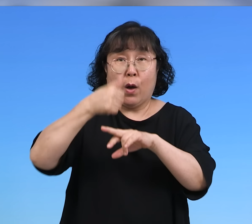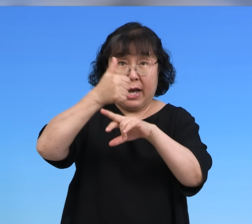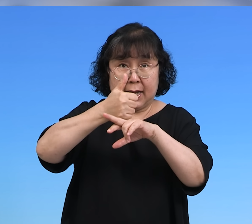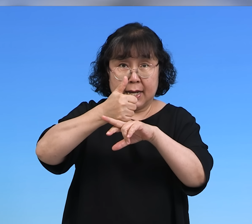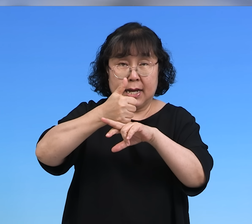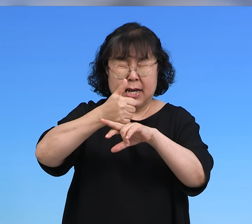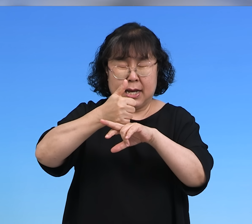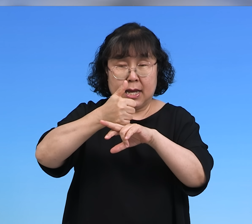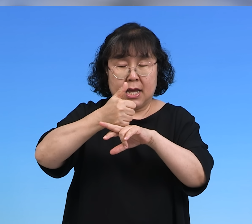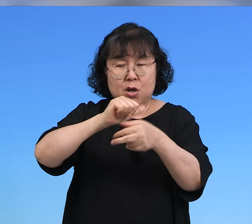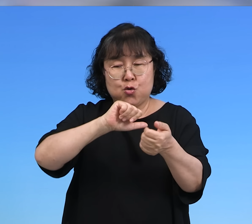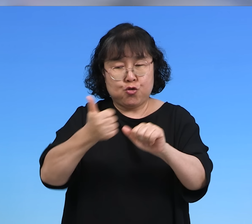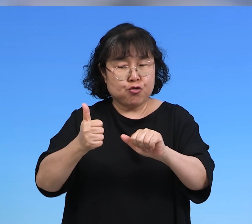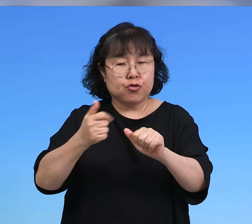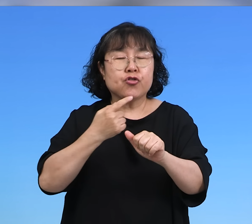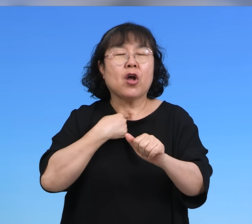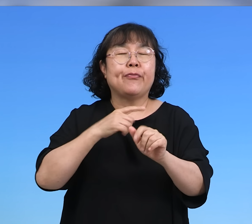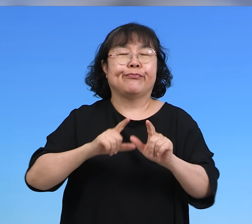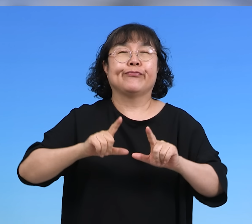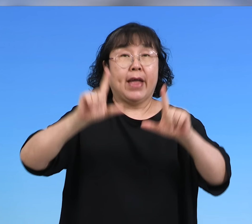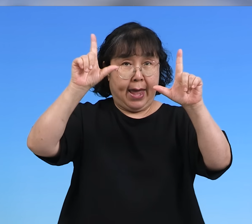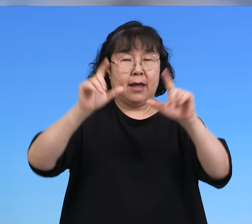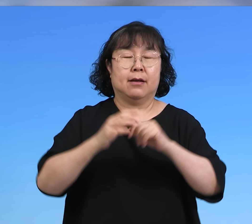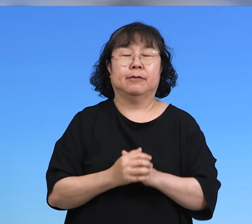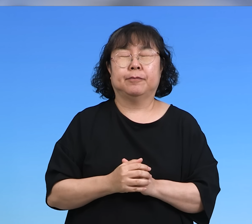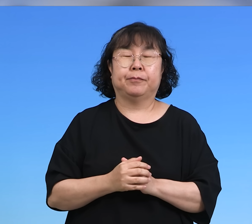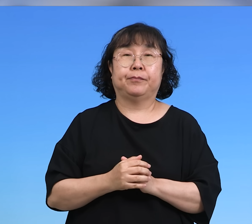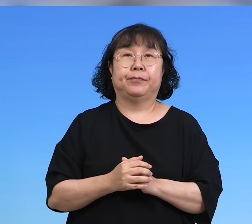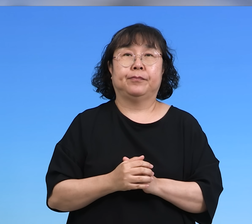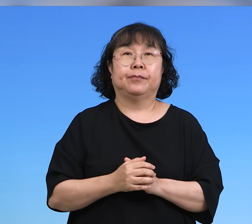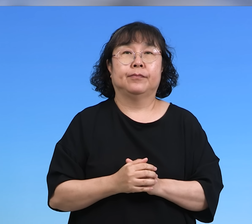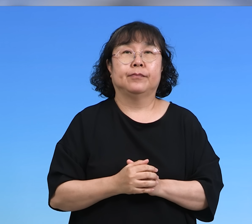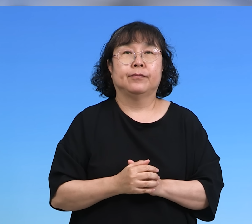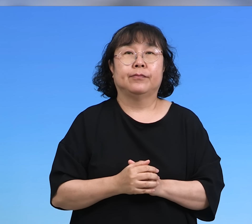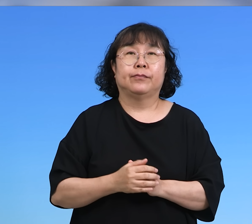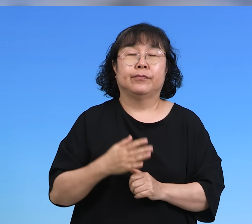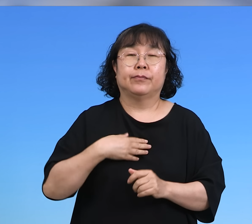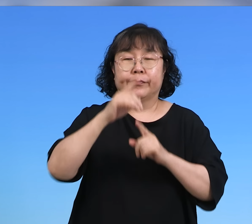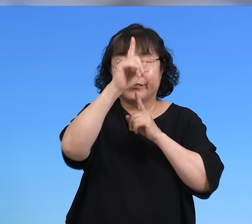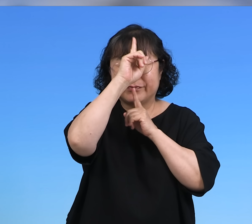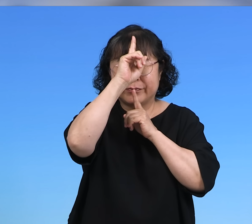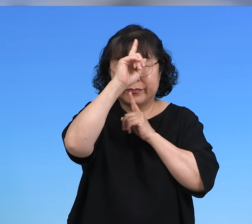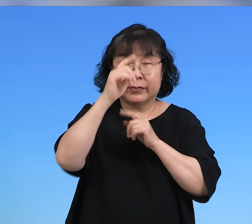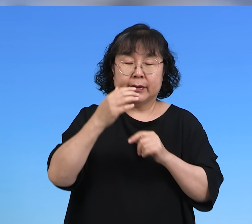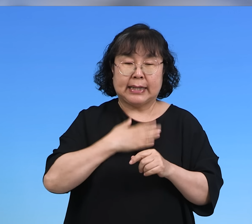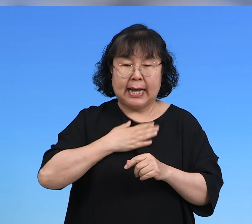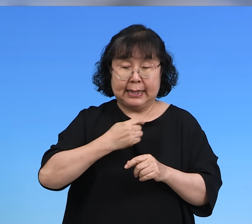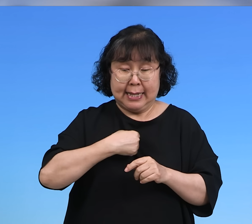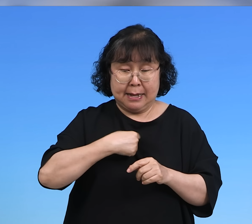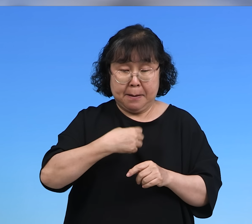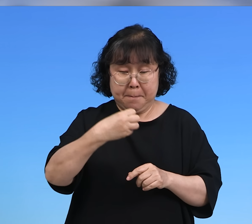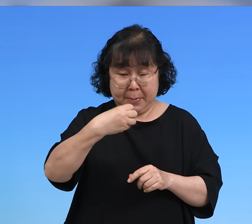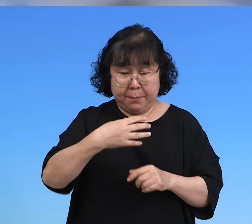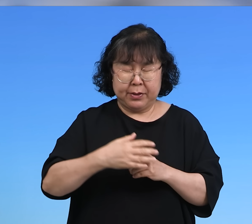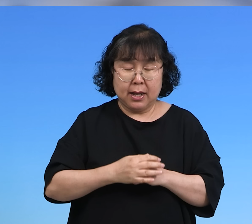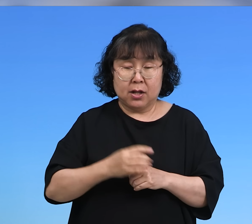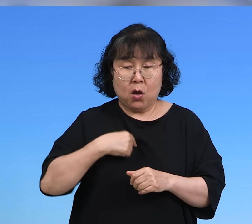저에게 독백을 해요. 우시야 왕이 죽던 해. 그리고는 꼭 말을 붙입니다. 사조 이찬수, 너 정신